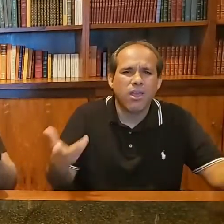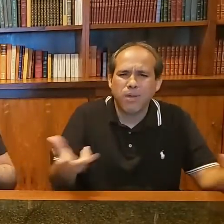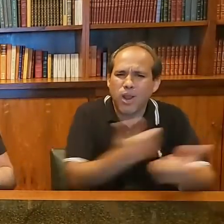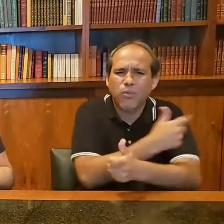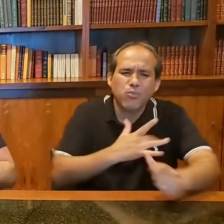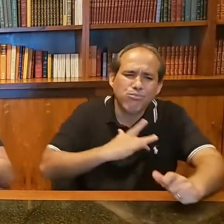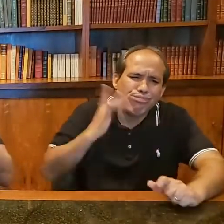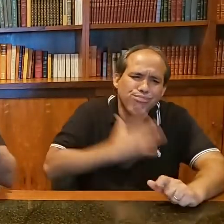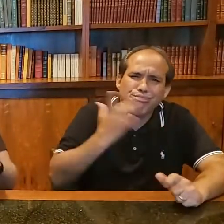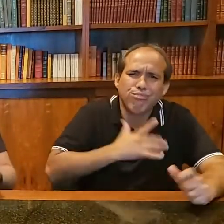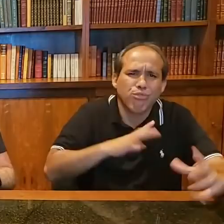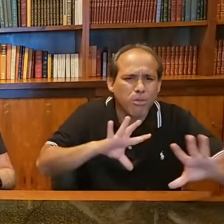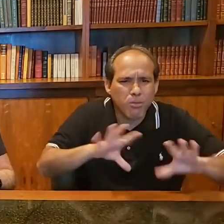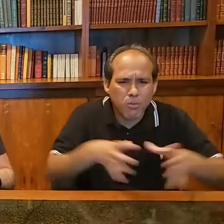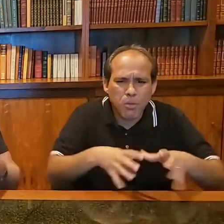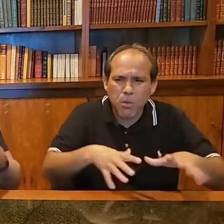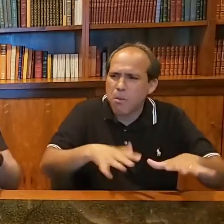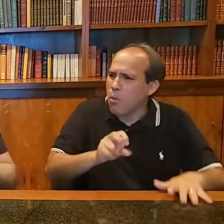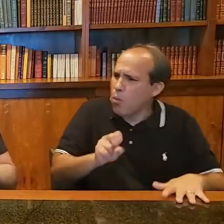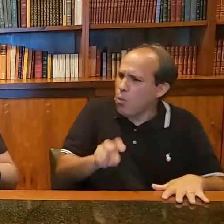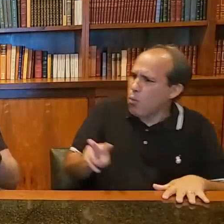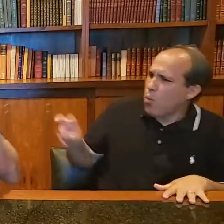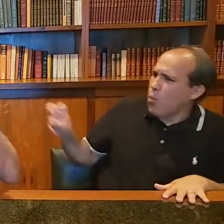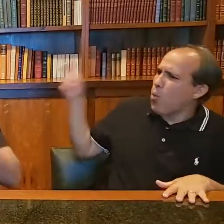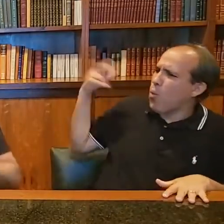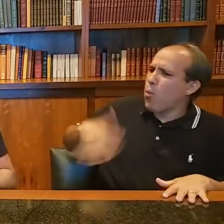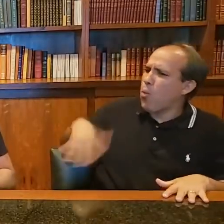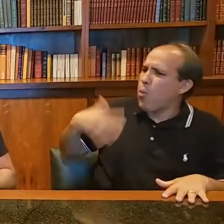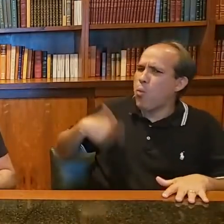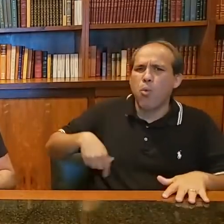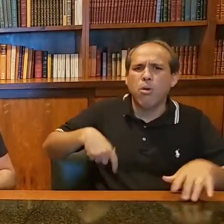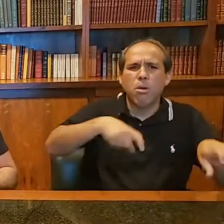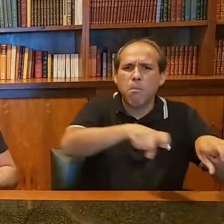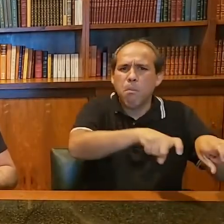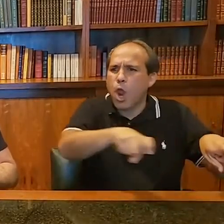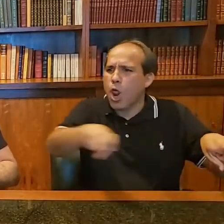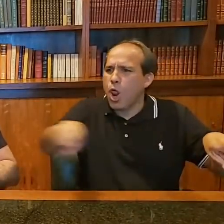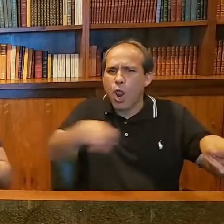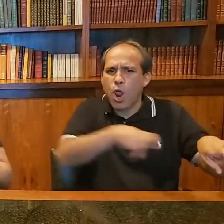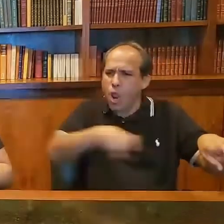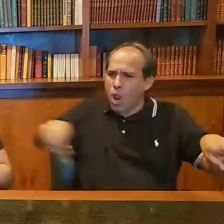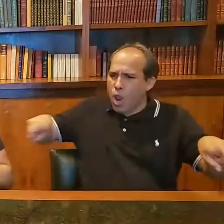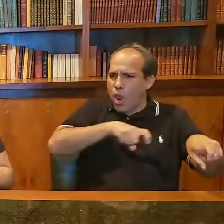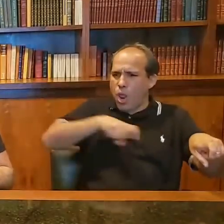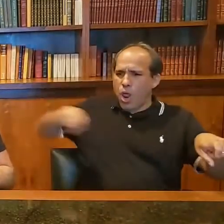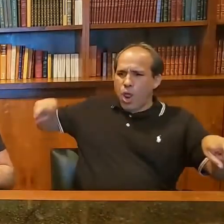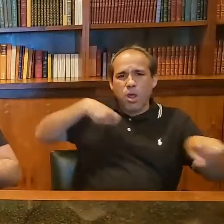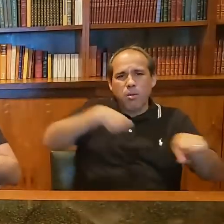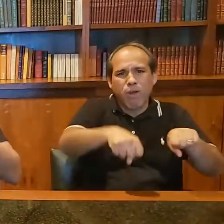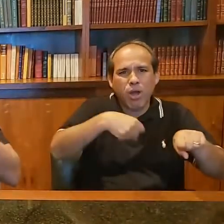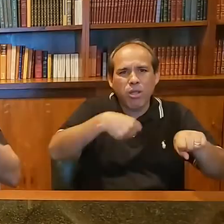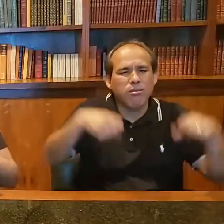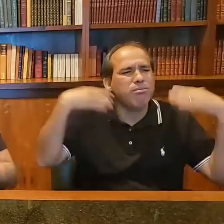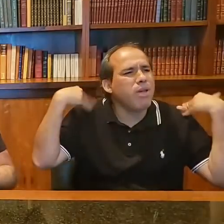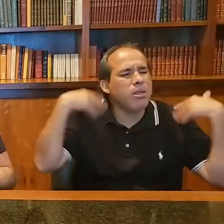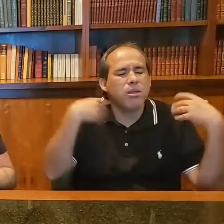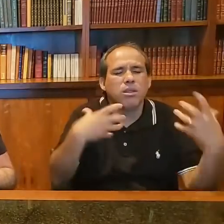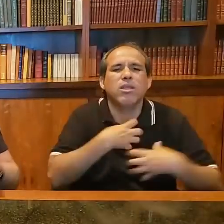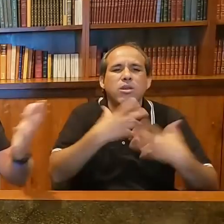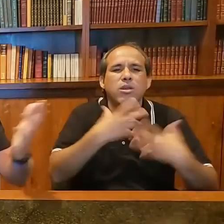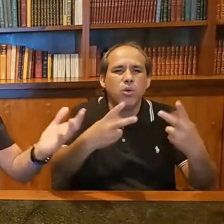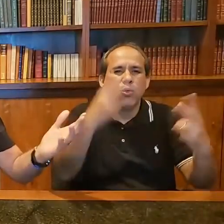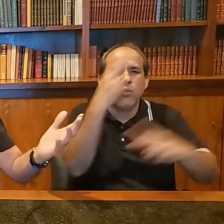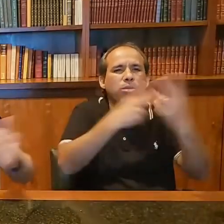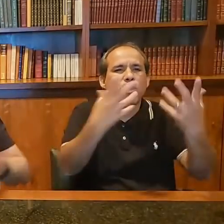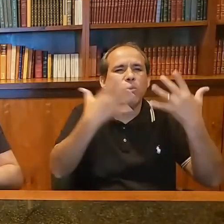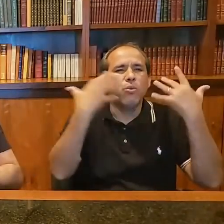ali com milhares de motos a teu lado, né? E passeando aí. Sobre duas rodas, sentindo o vento na cara, parece